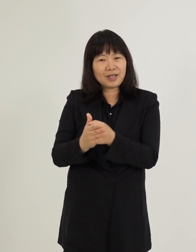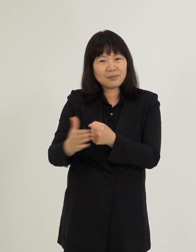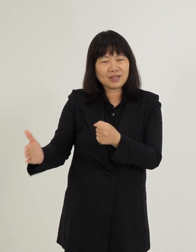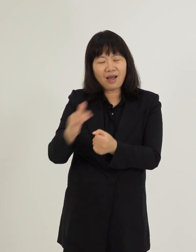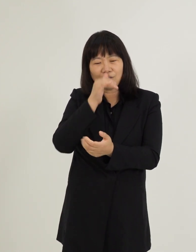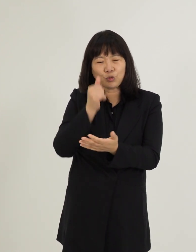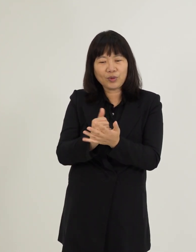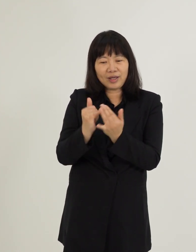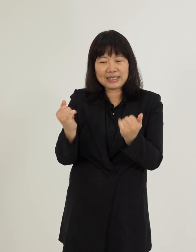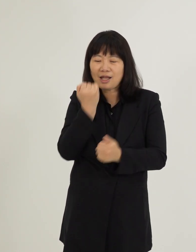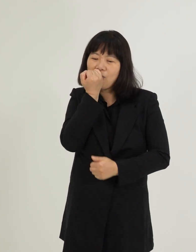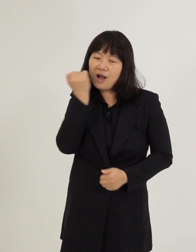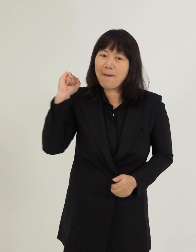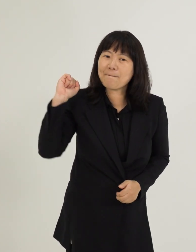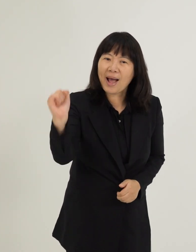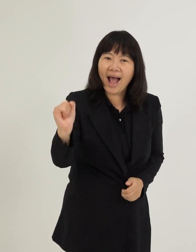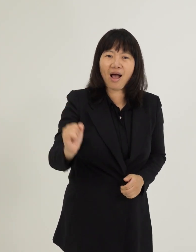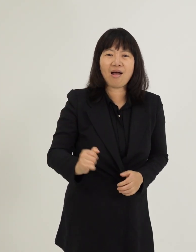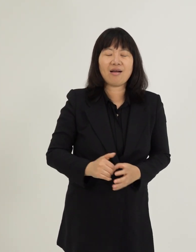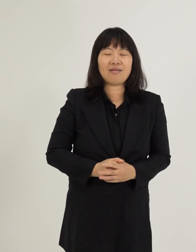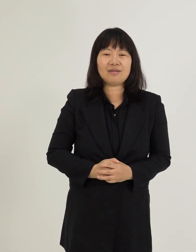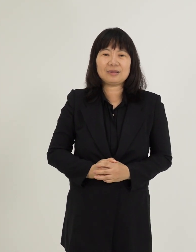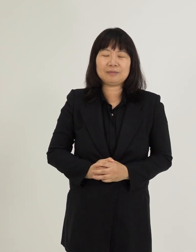죄인 취급받고